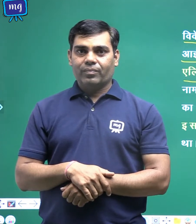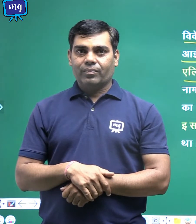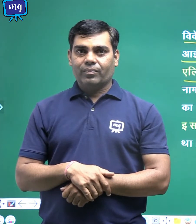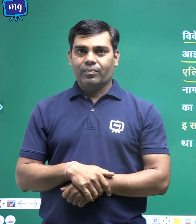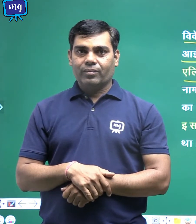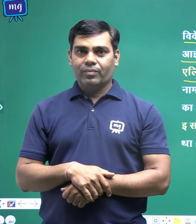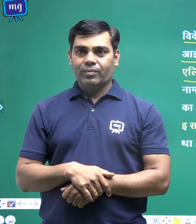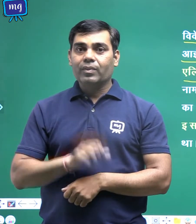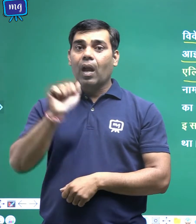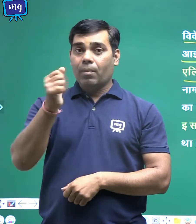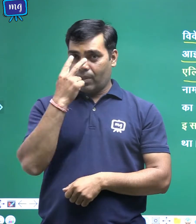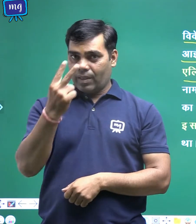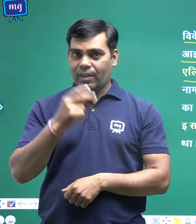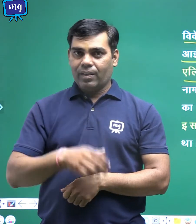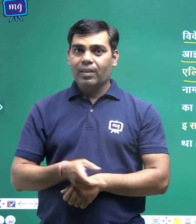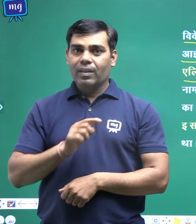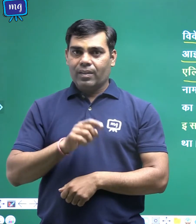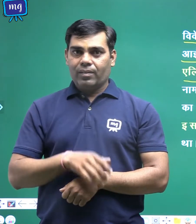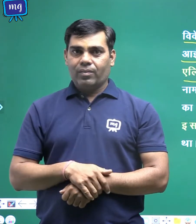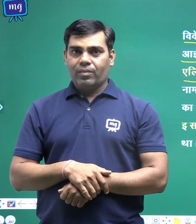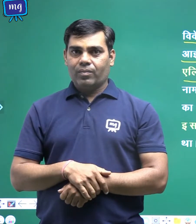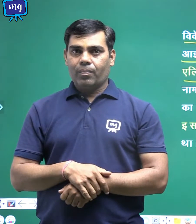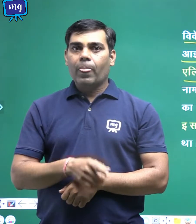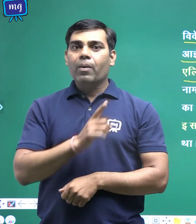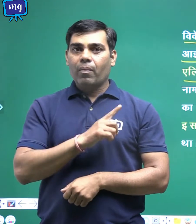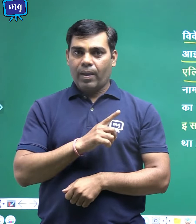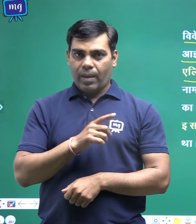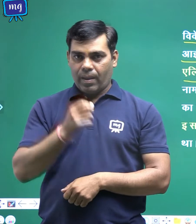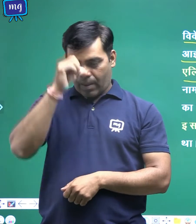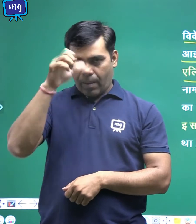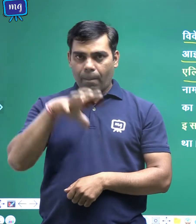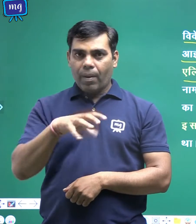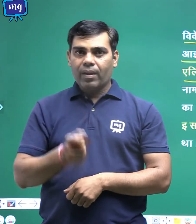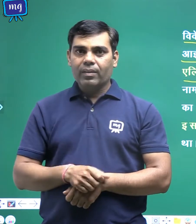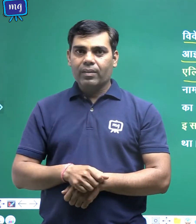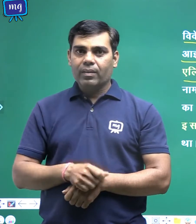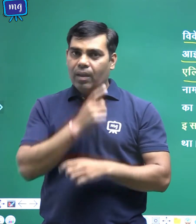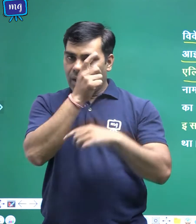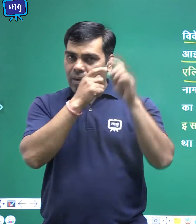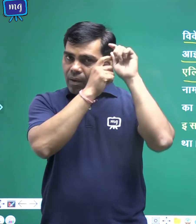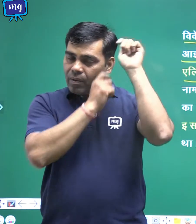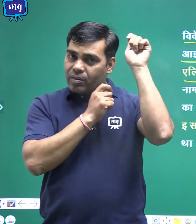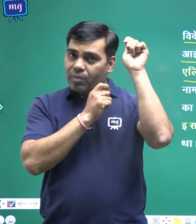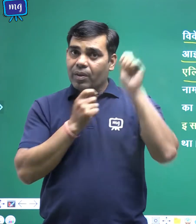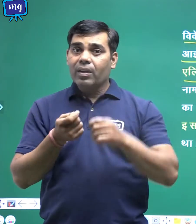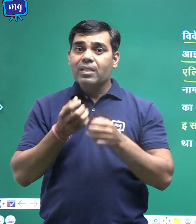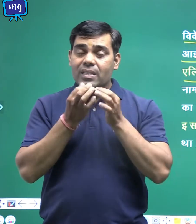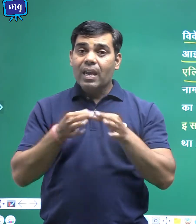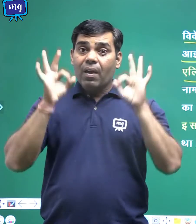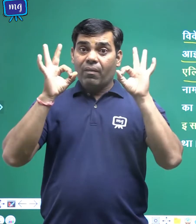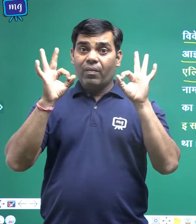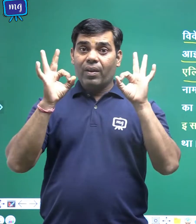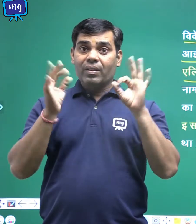आप देख रहे हैं कि वह भारत स्वामी विवेकानंद से प्रभावित होकर